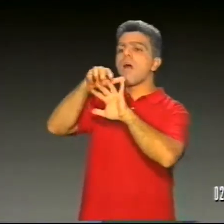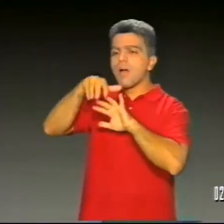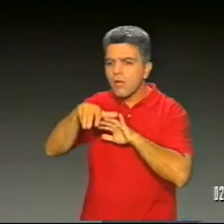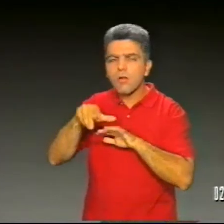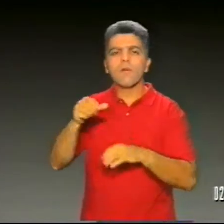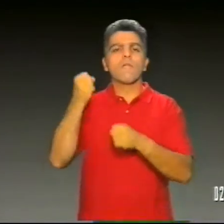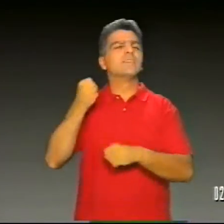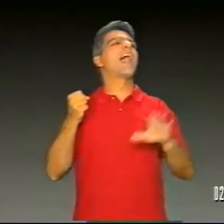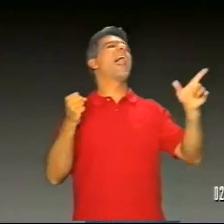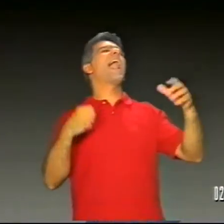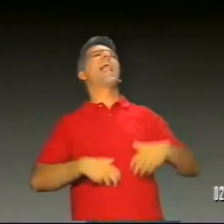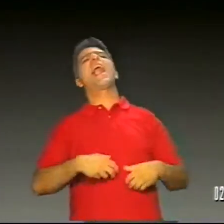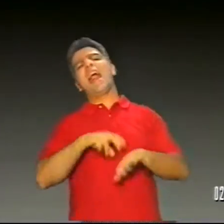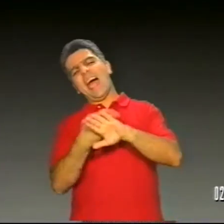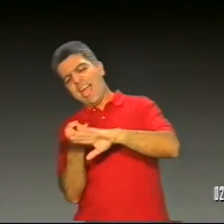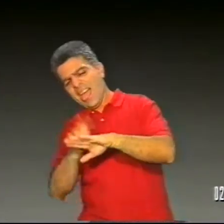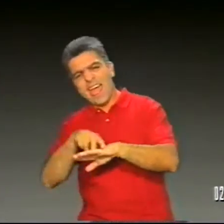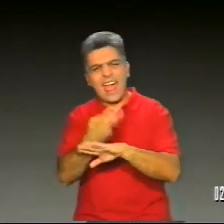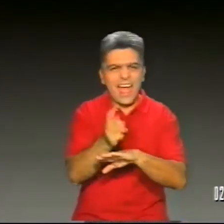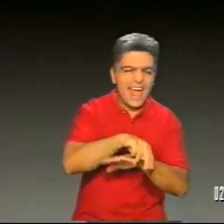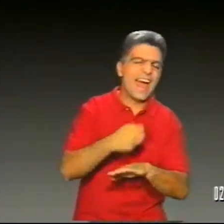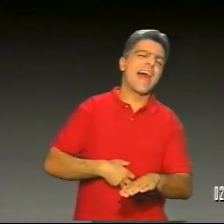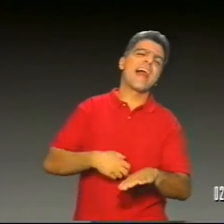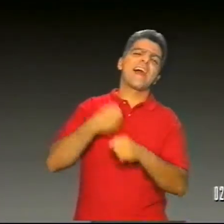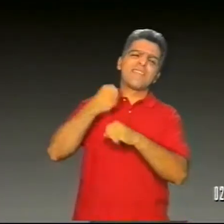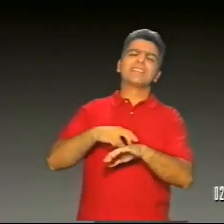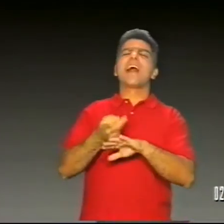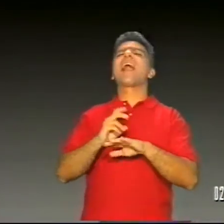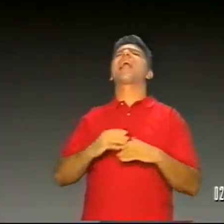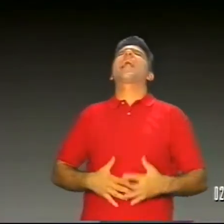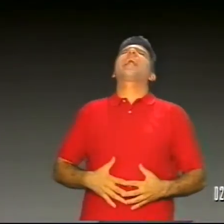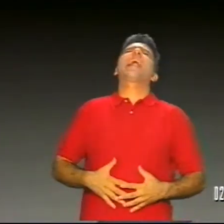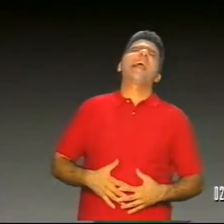οπλισμένοι. Ανέβηκαν στην κορυφή του βουνού και είδαν πάλι τον Βοσκό να γελάει, να κυλιέται από το γέλιο.